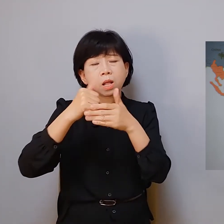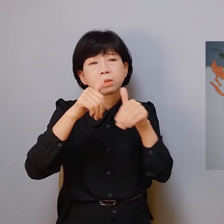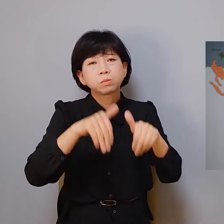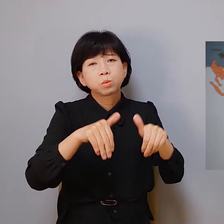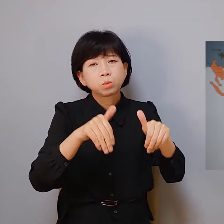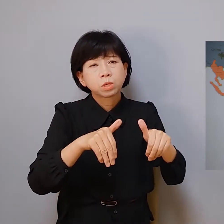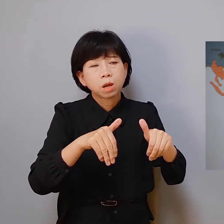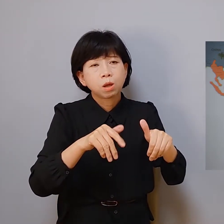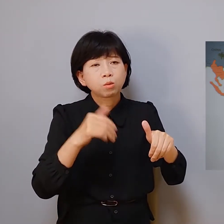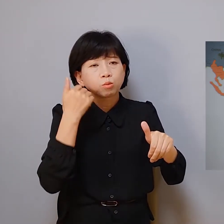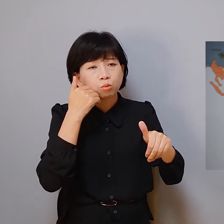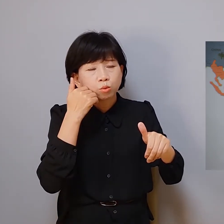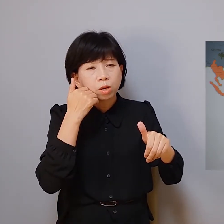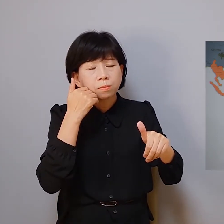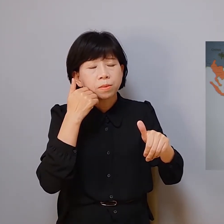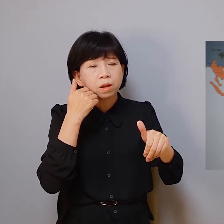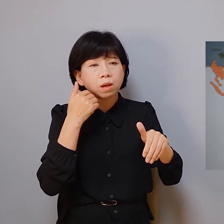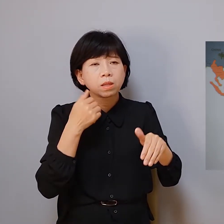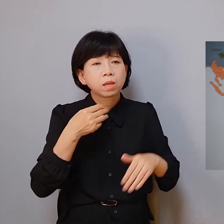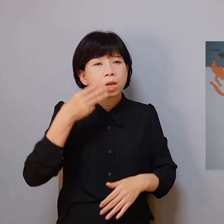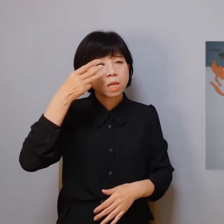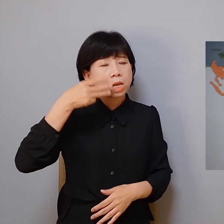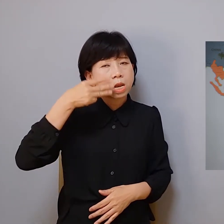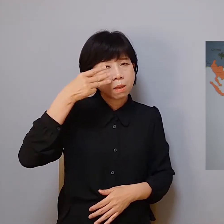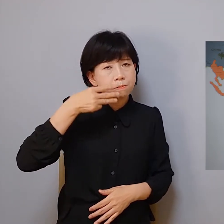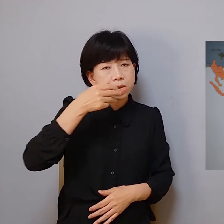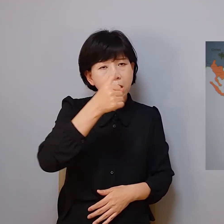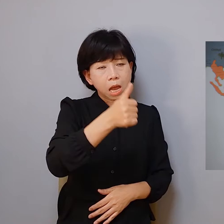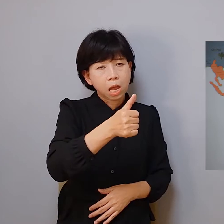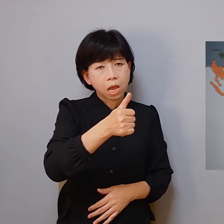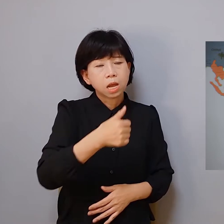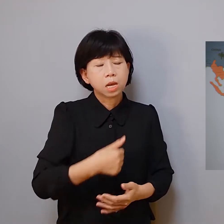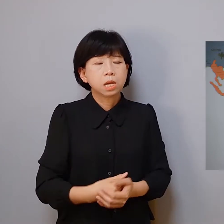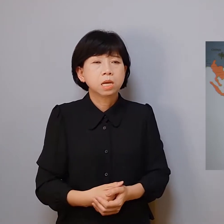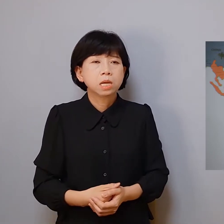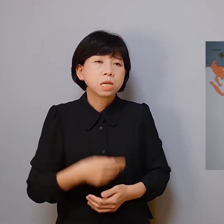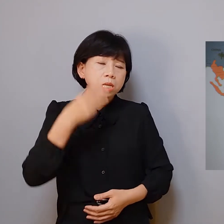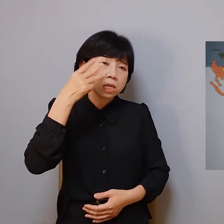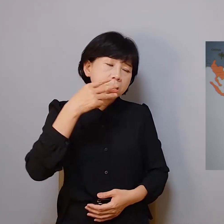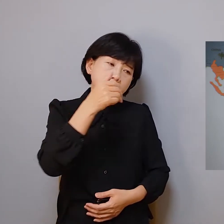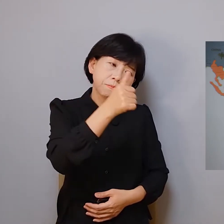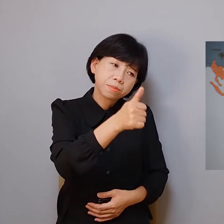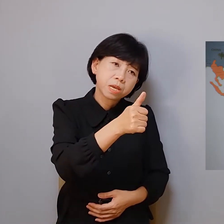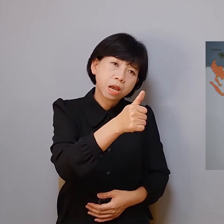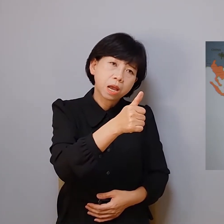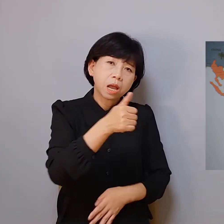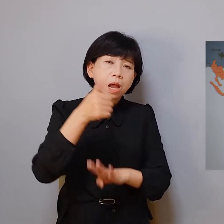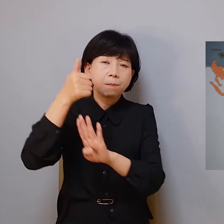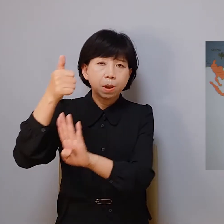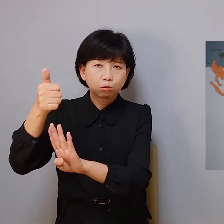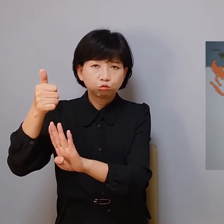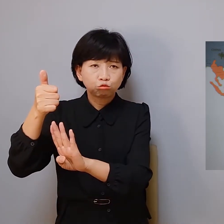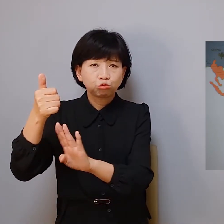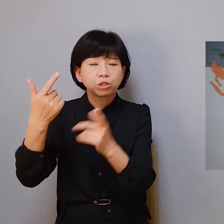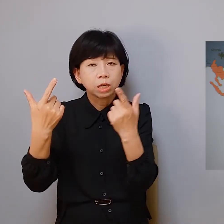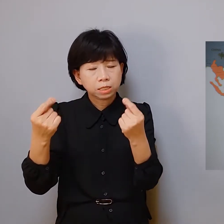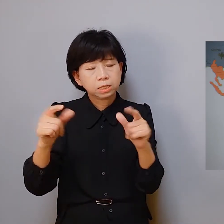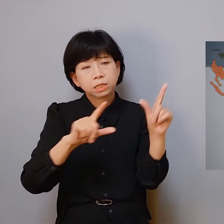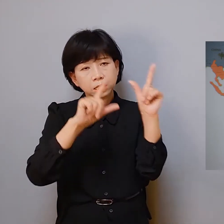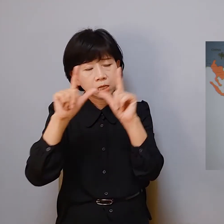소개하려고 합니다. 예레미야 선지자입니다. 우리가 알고 있는 것처럼 예레미야 선지자의 별명이